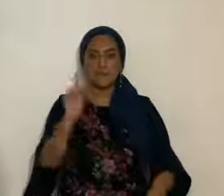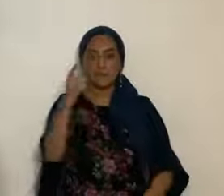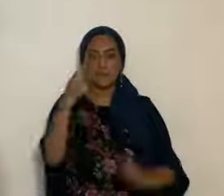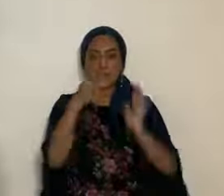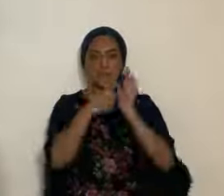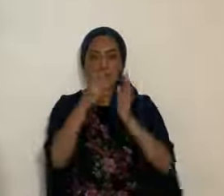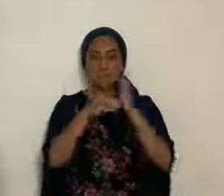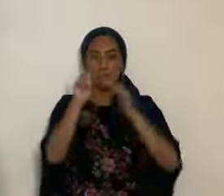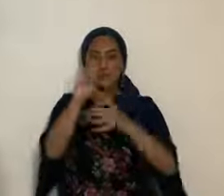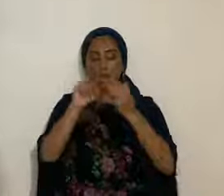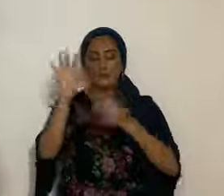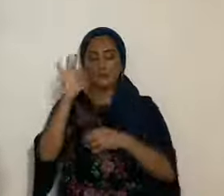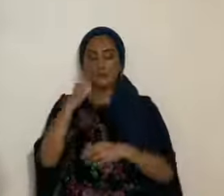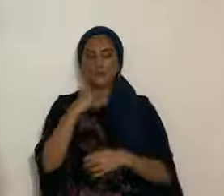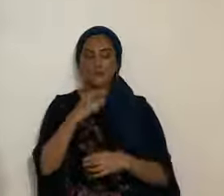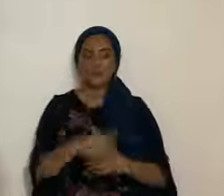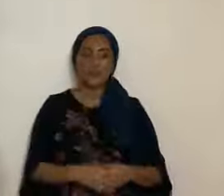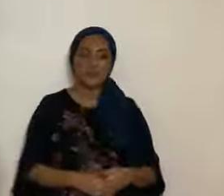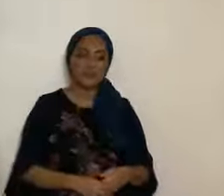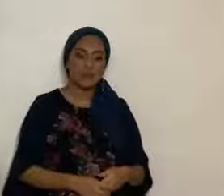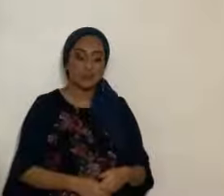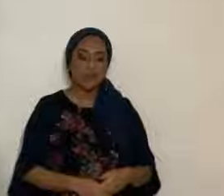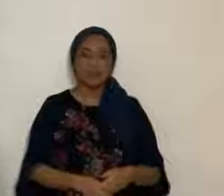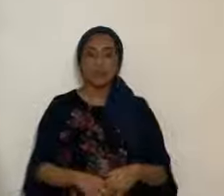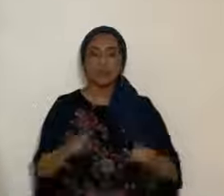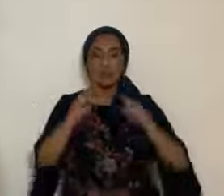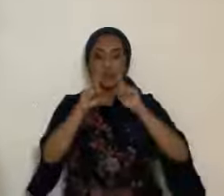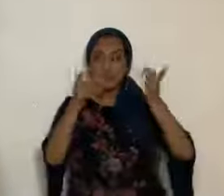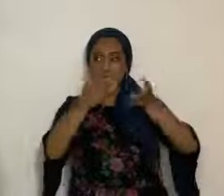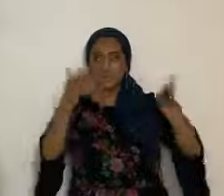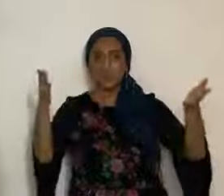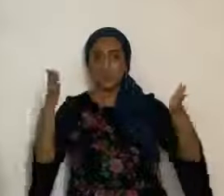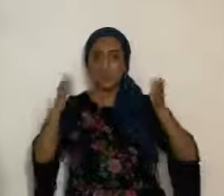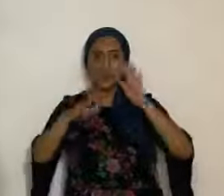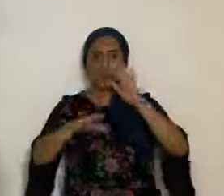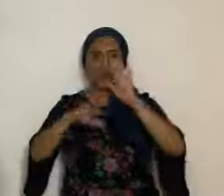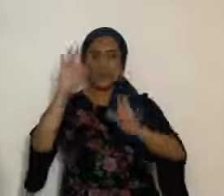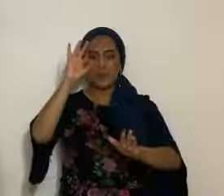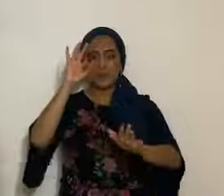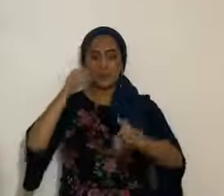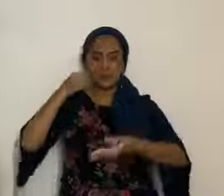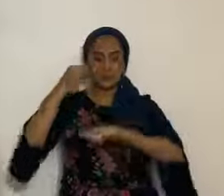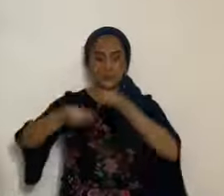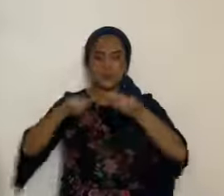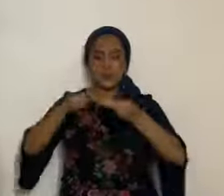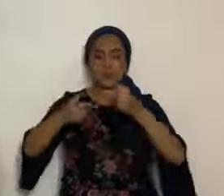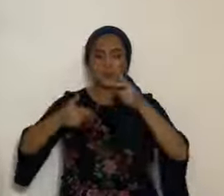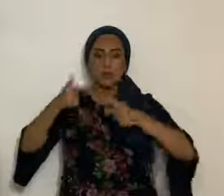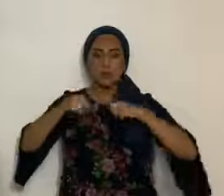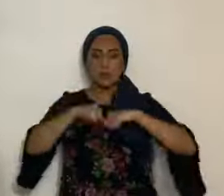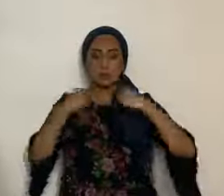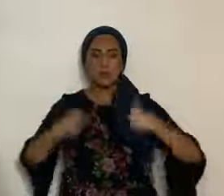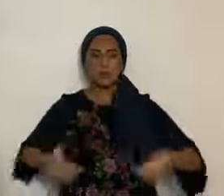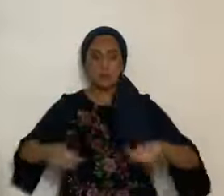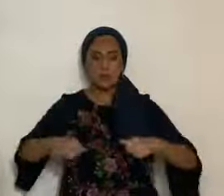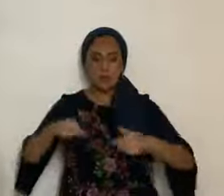de la siguiente manera: mas vosotros sois linaje escogido, real Keuná, nación Kadosh, pueblo